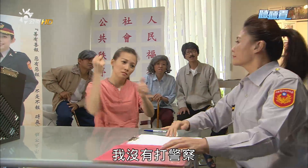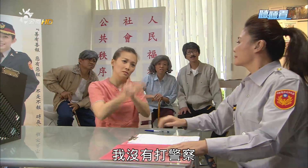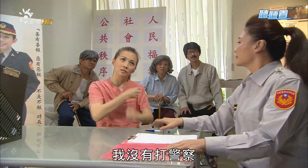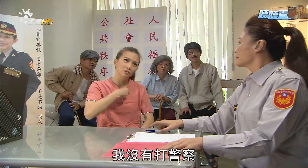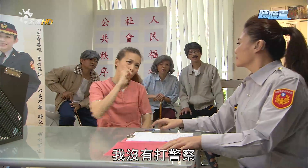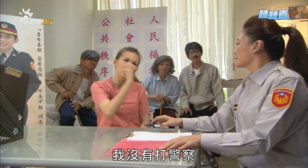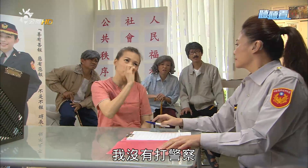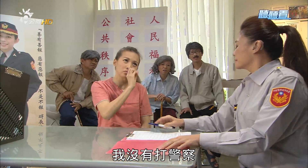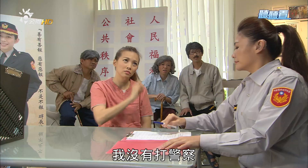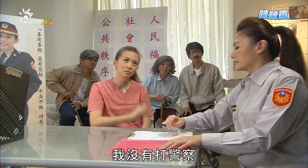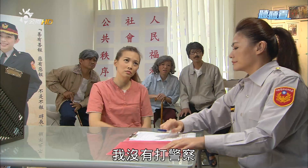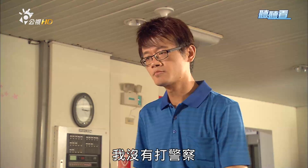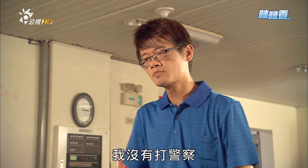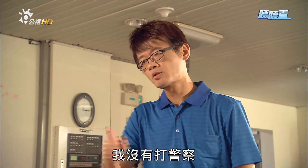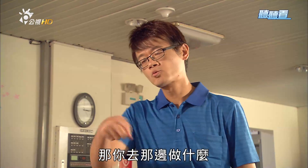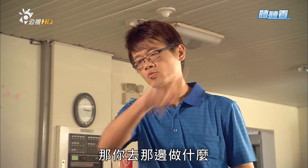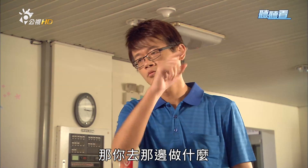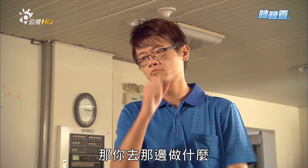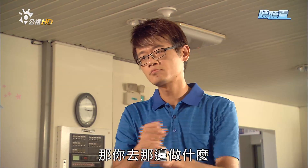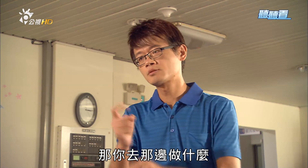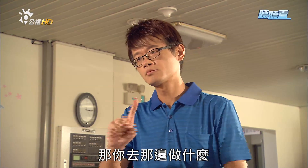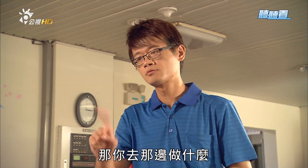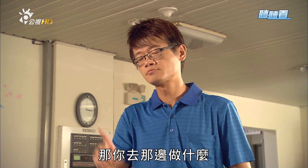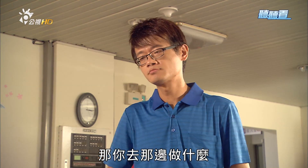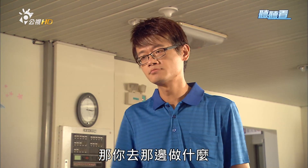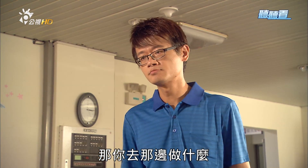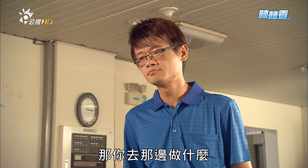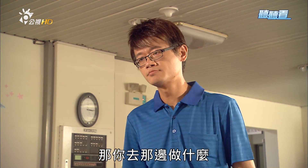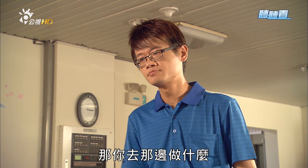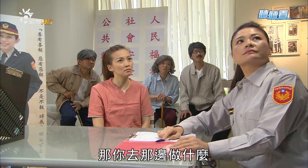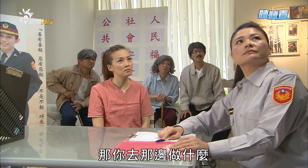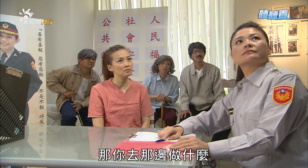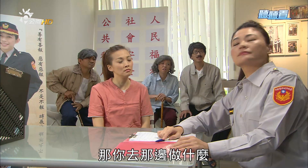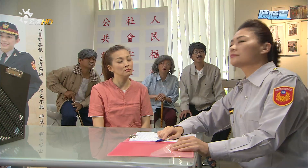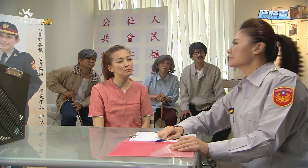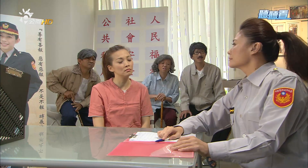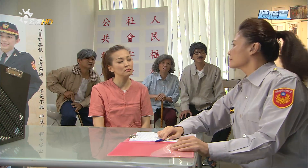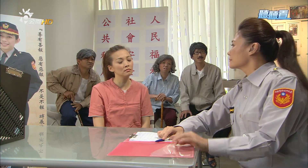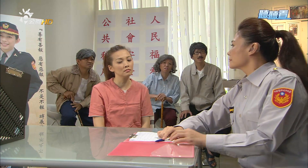我没有打警察。 那你去那边做什么？